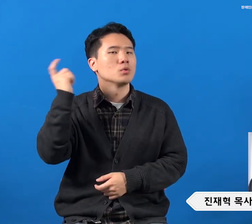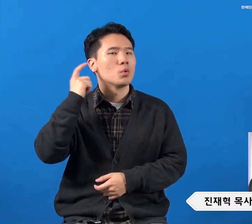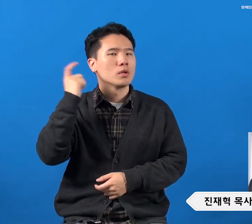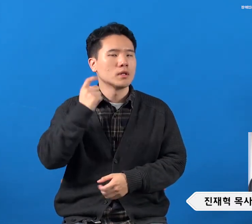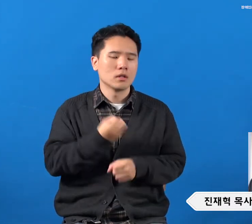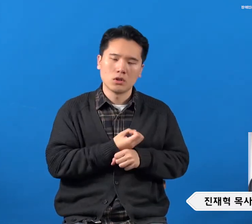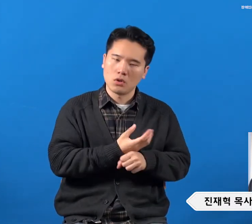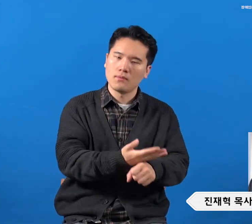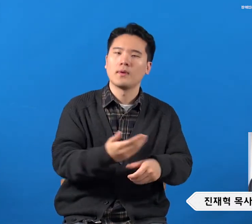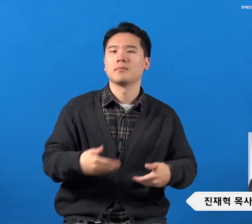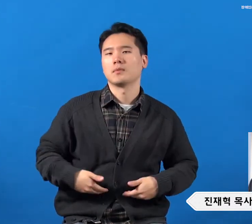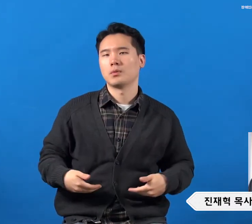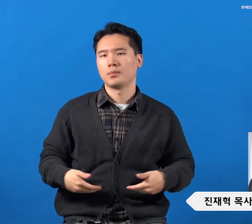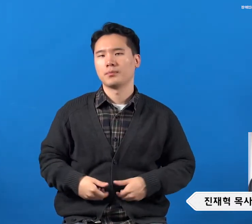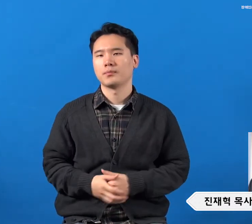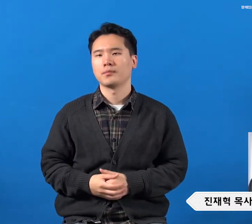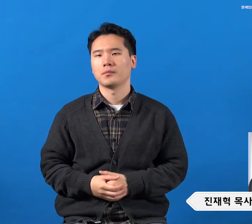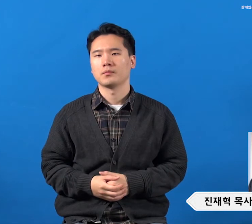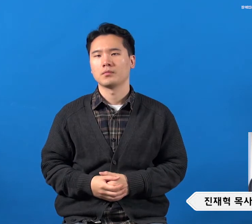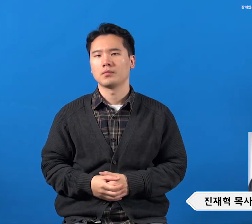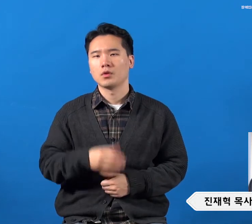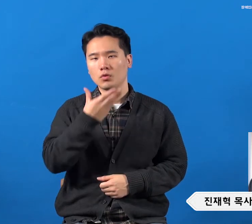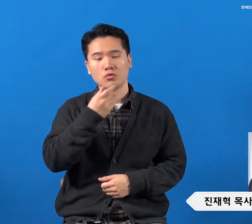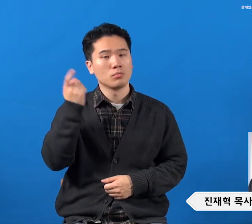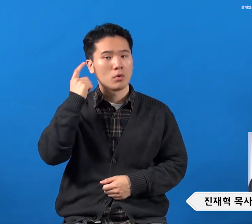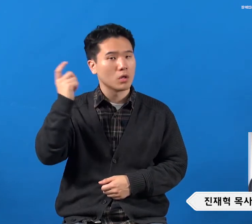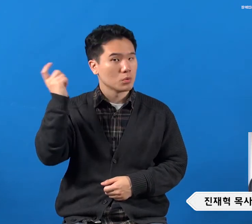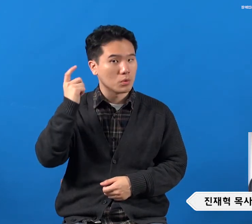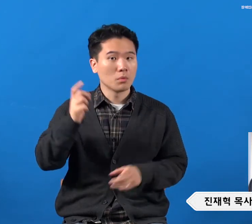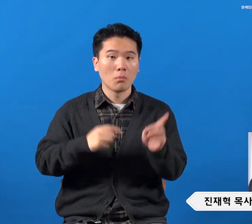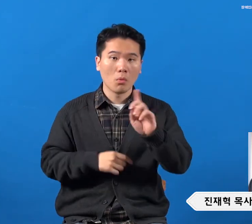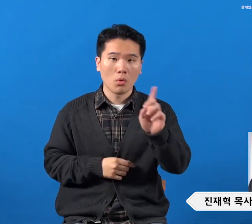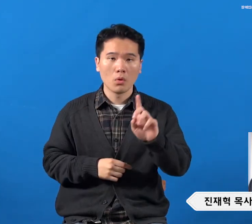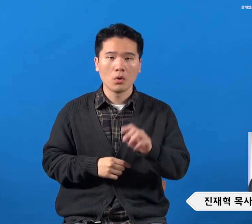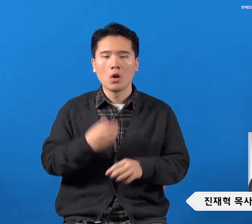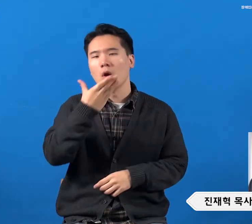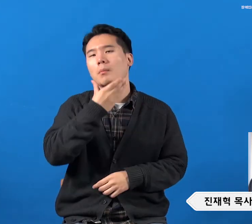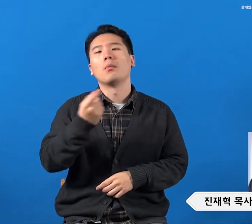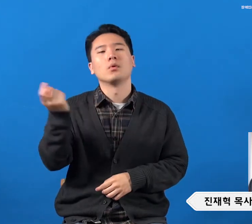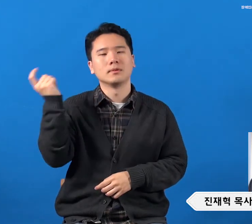소리를 전달해야 합니다. 이 축복의 소리가 뭐예요?